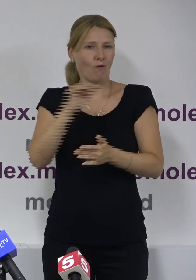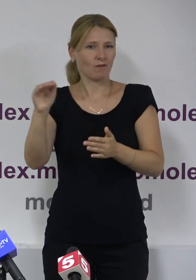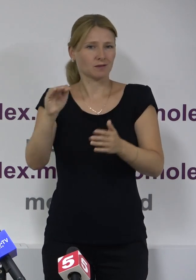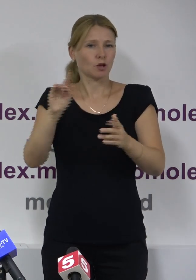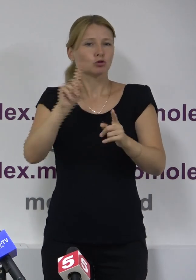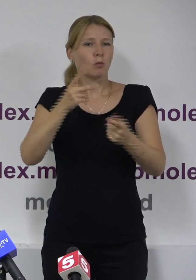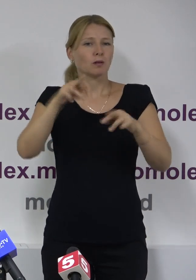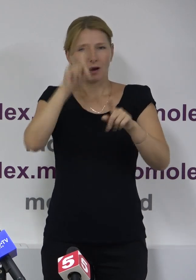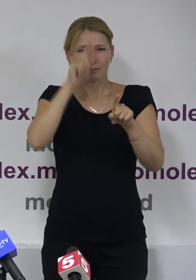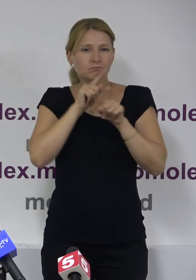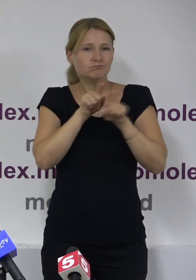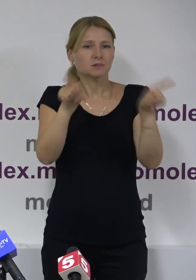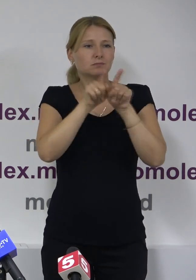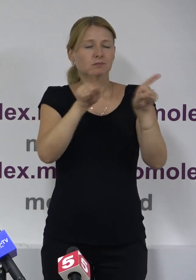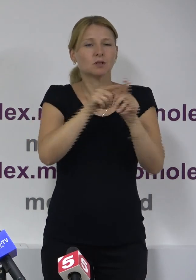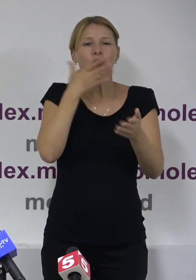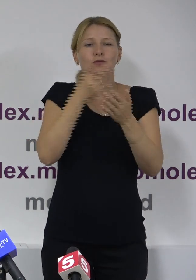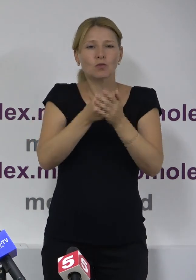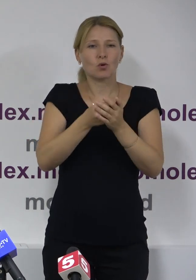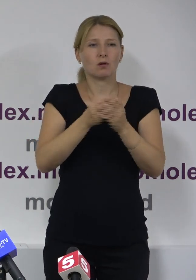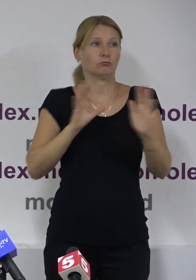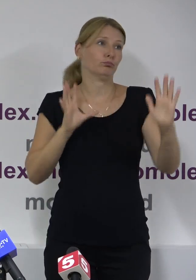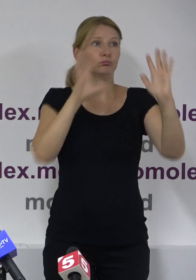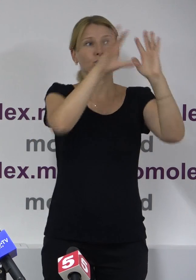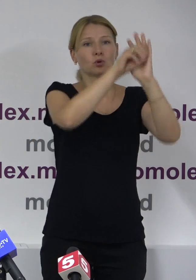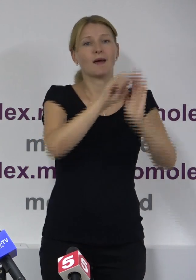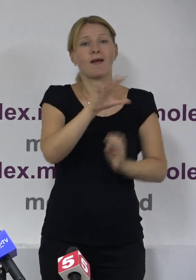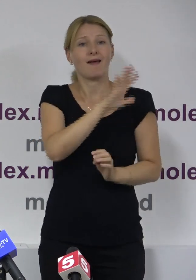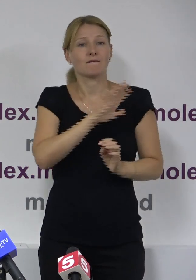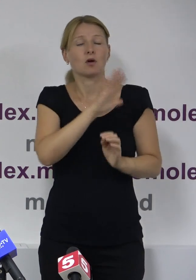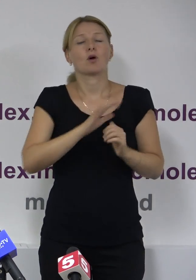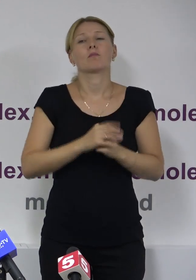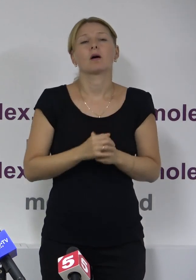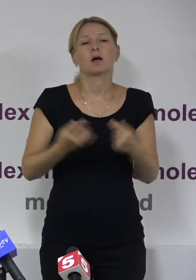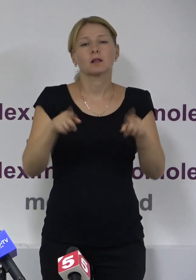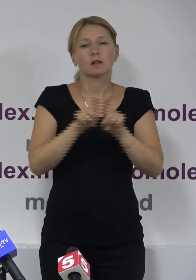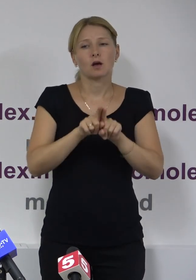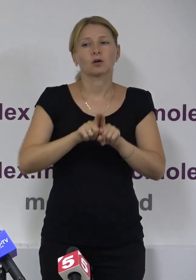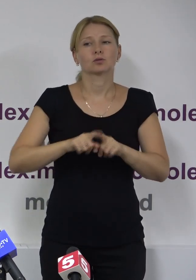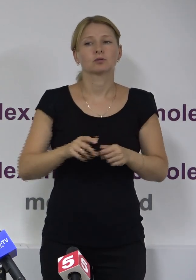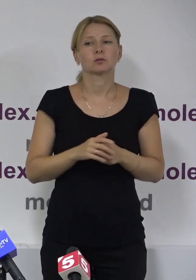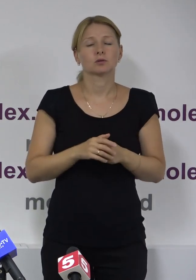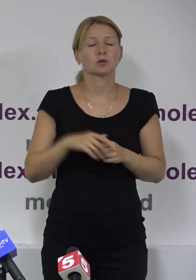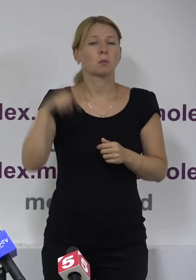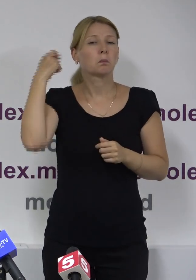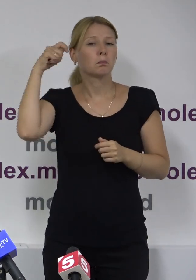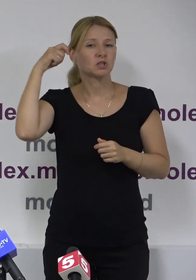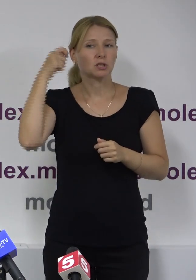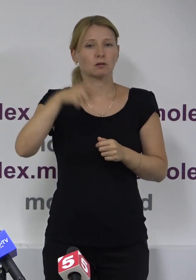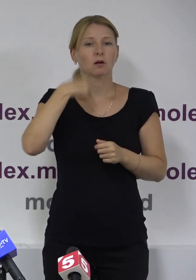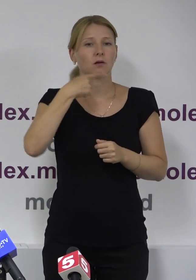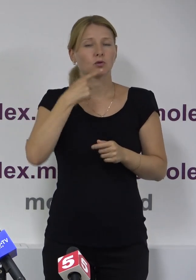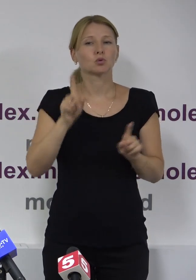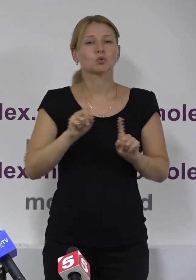pentru promovarea aderării la Uniunea Europeană. De asemenea, președintele a venit anterior